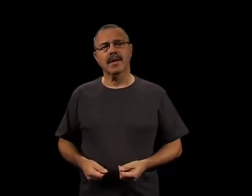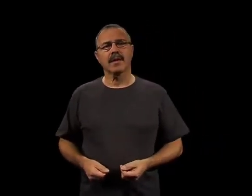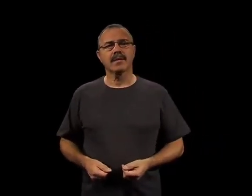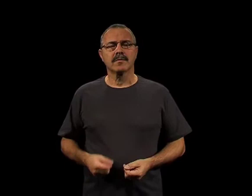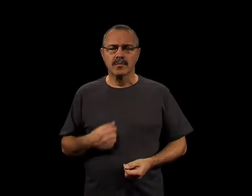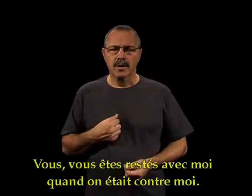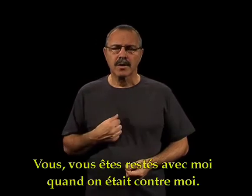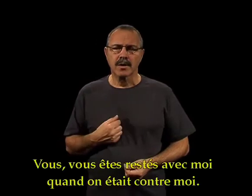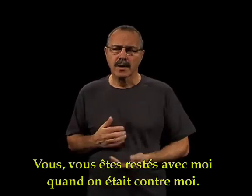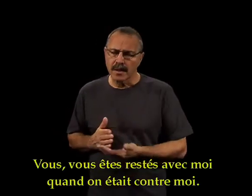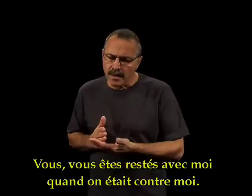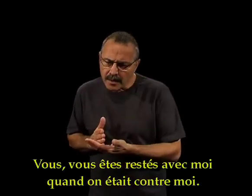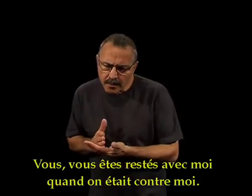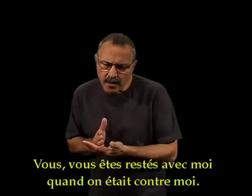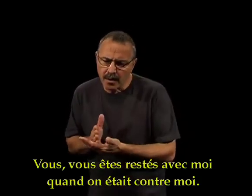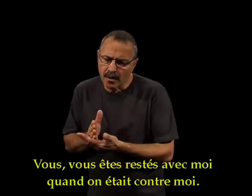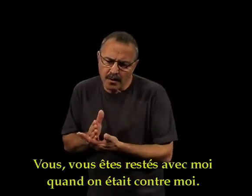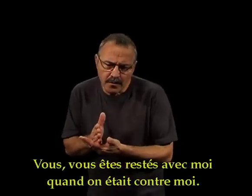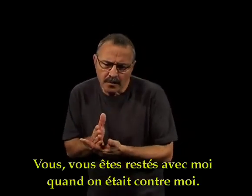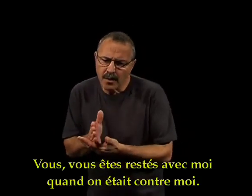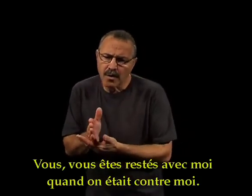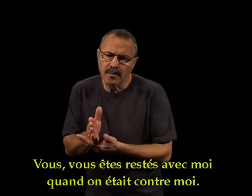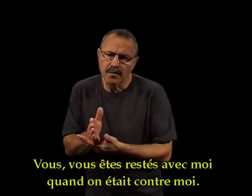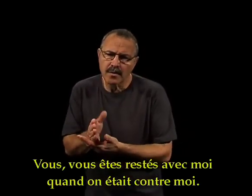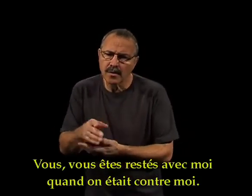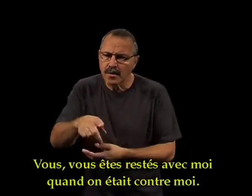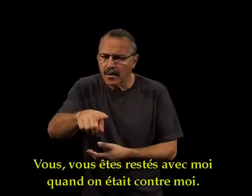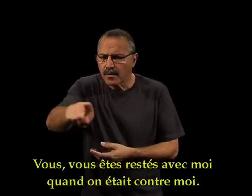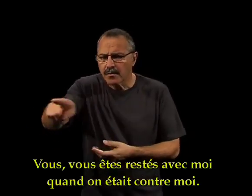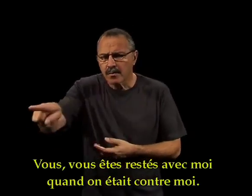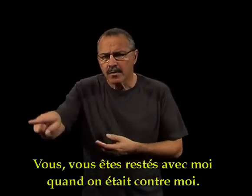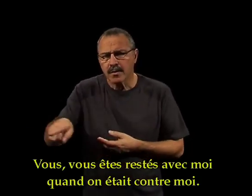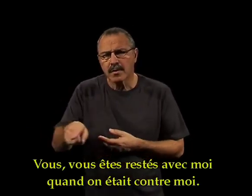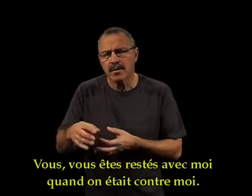Vous, vous êtes restés avec moi quand on était contre moi.